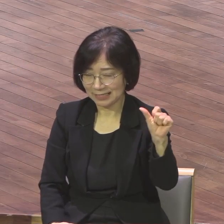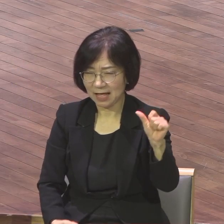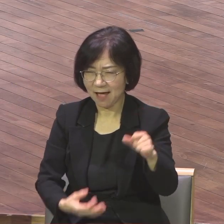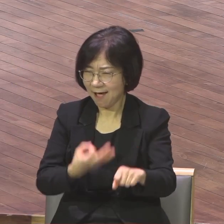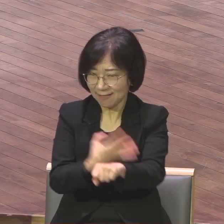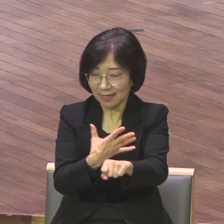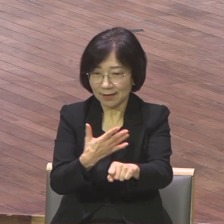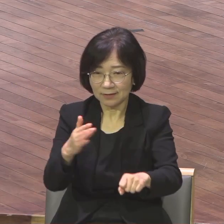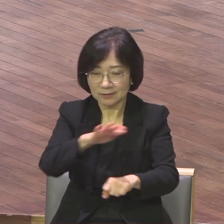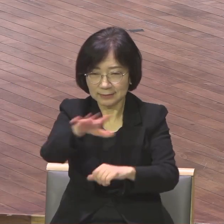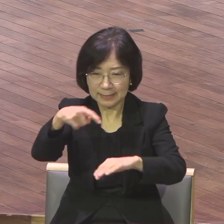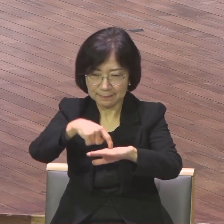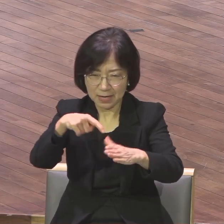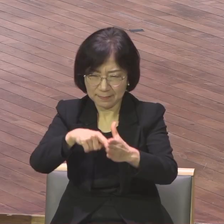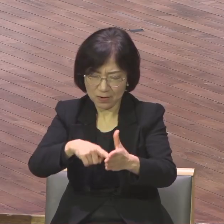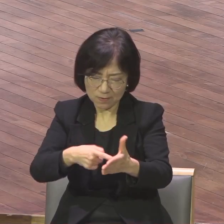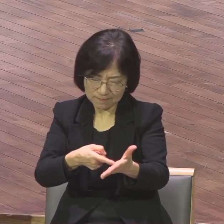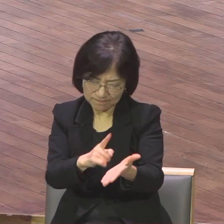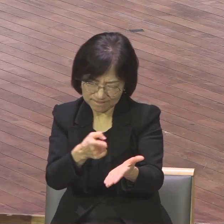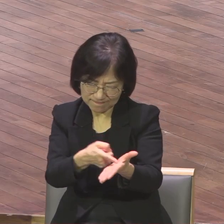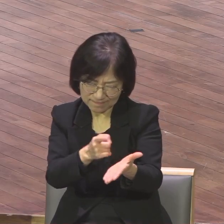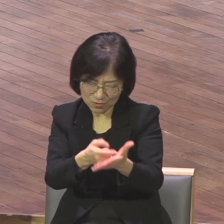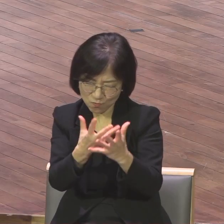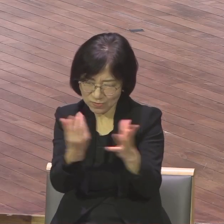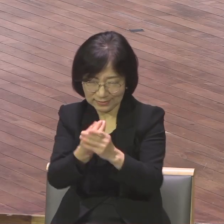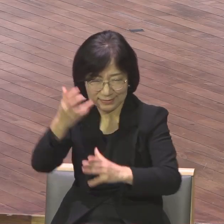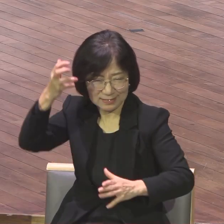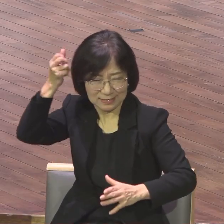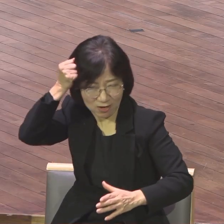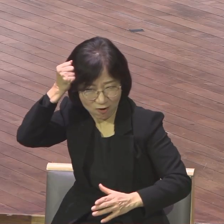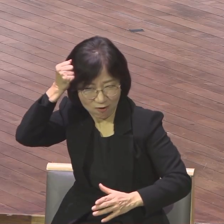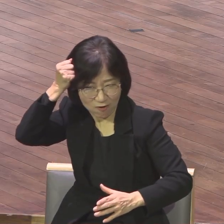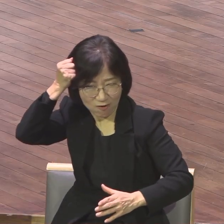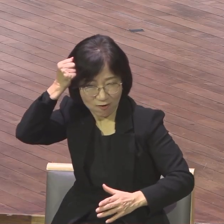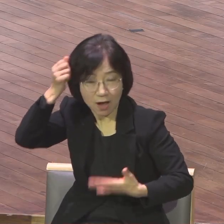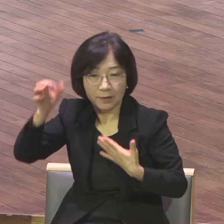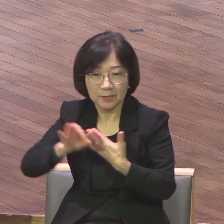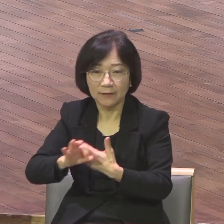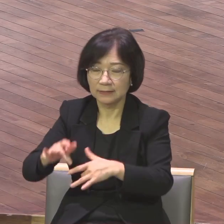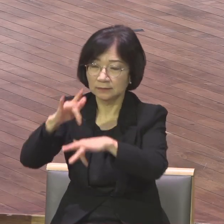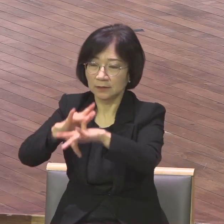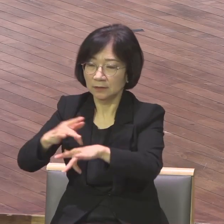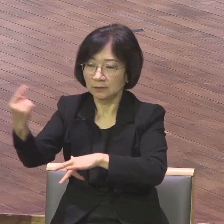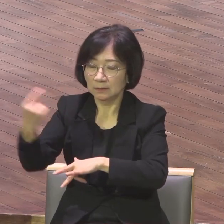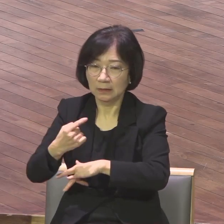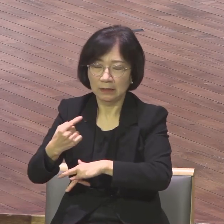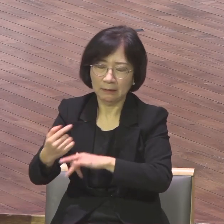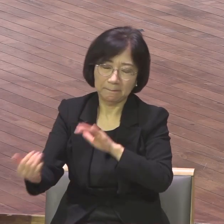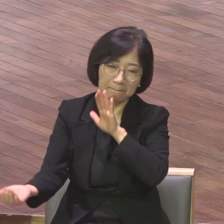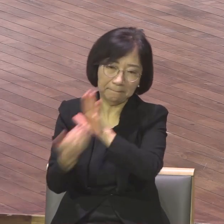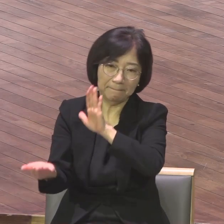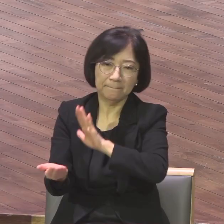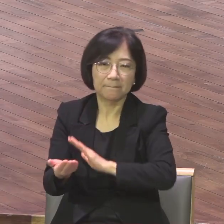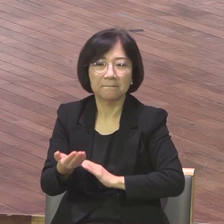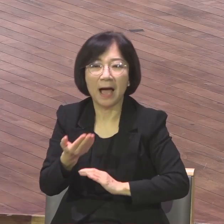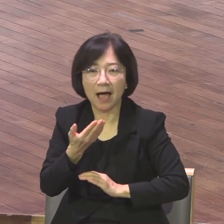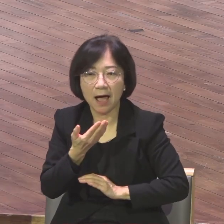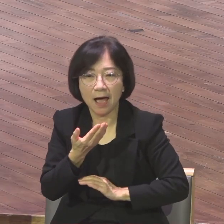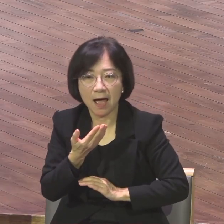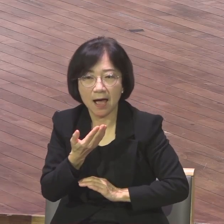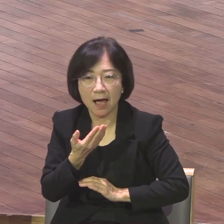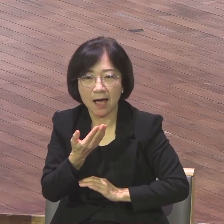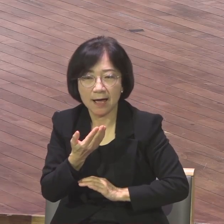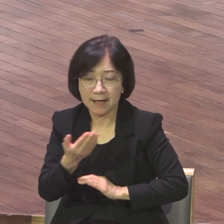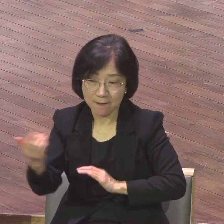신비에 확 새겨놓고 그 어떤 사탄의 공격도 이거 5가지가 딱 신비에 새겨지시면 다